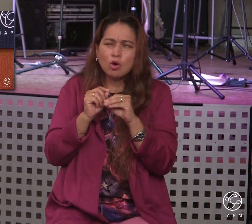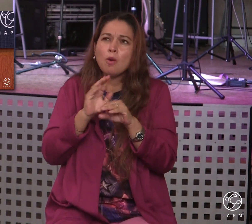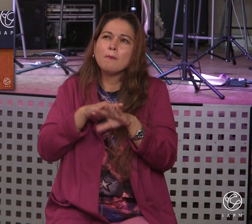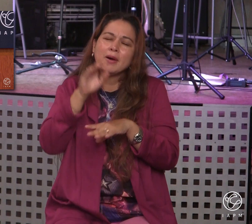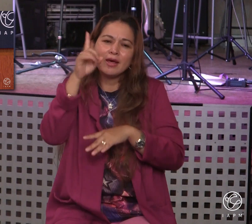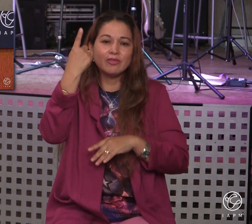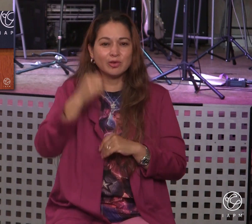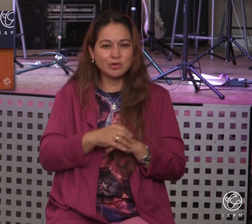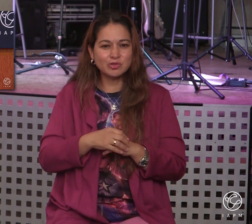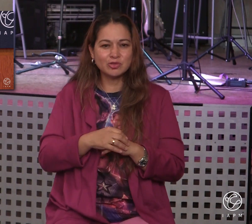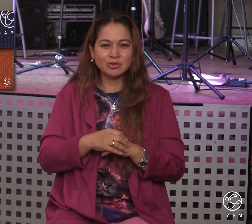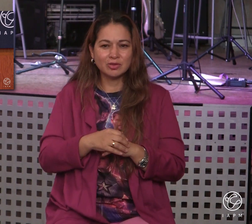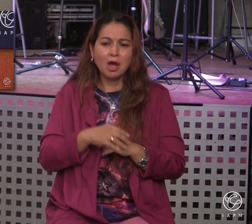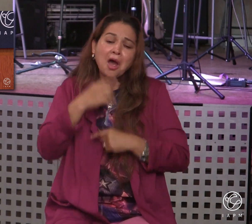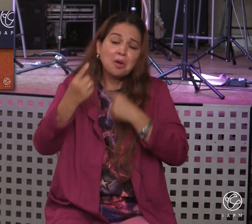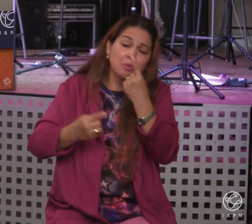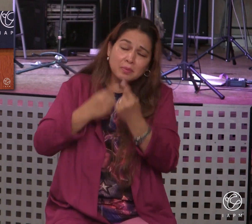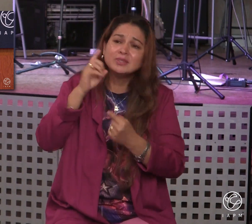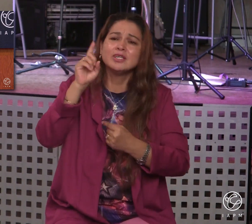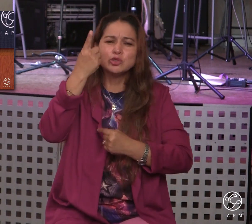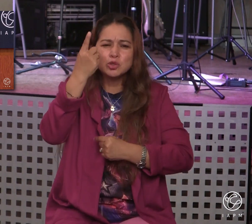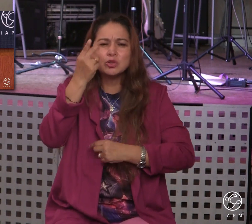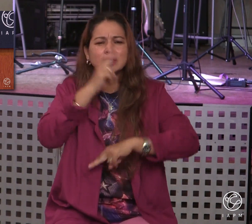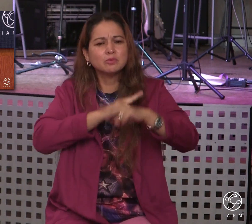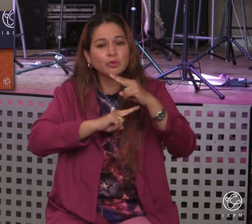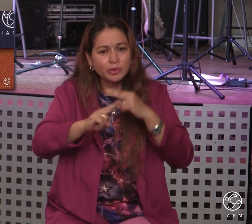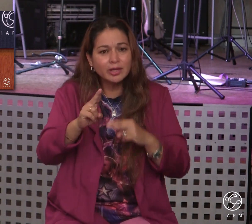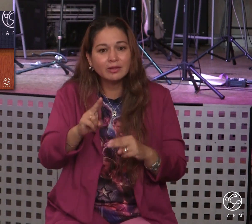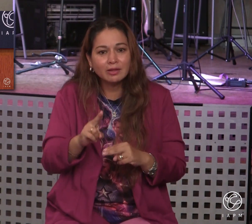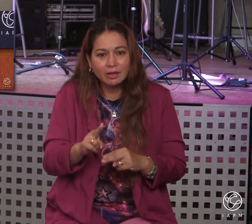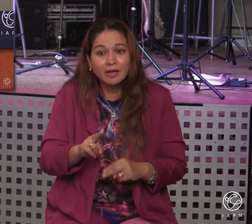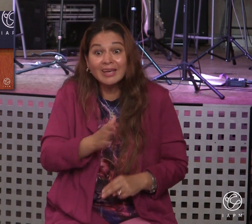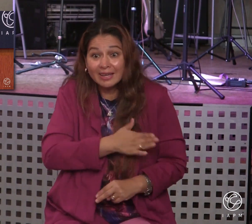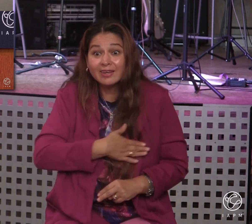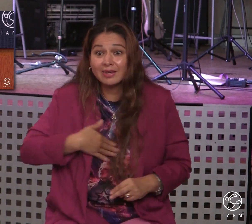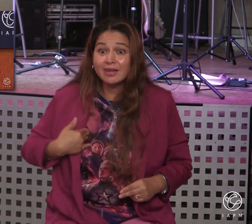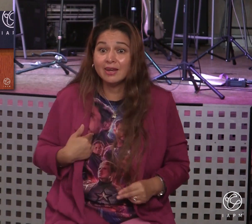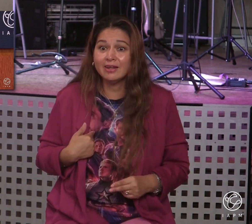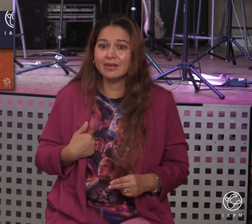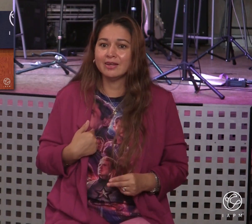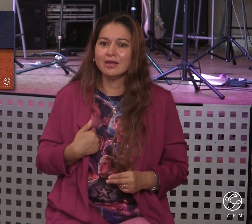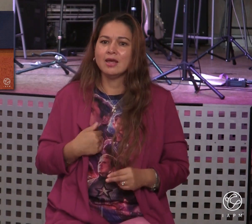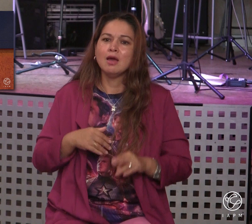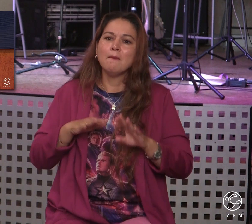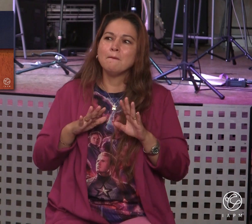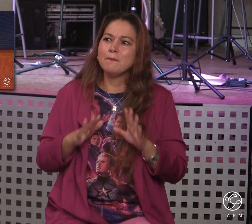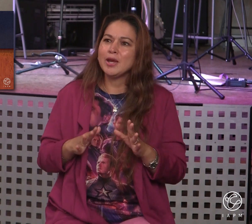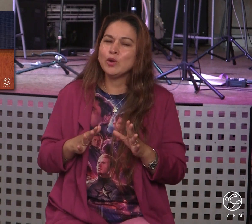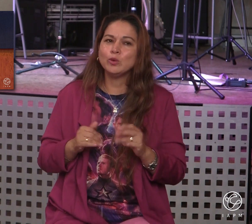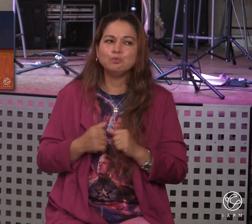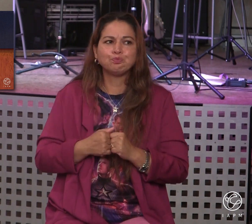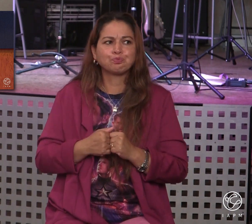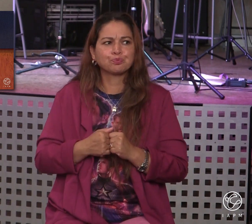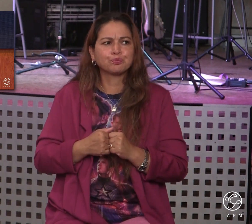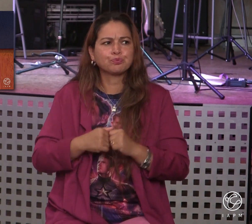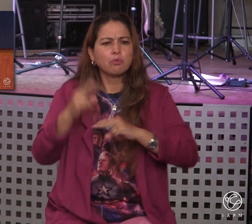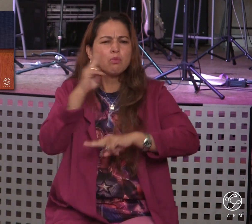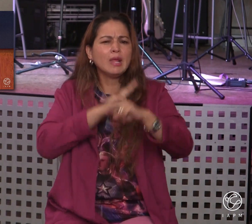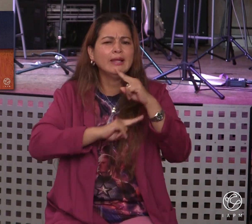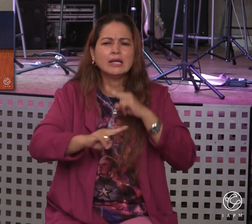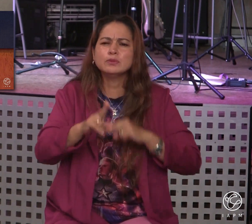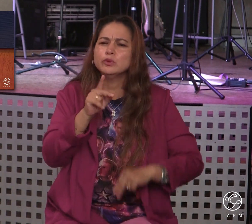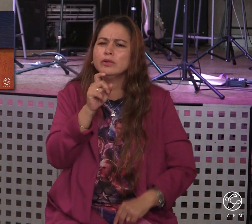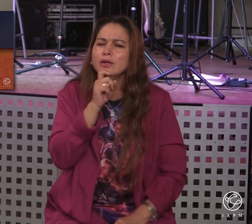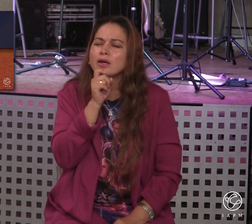que Dios trata de responderme, pero no con una afirmación o con una negación, sino con una experiencia que me dé a